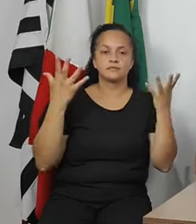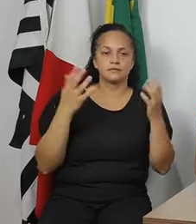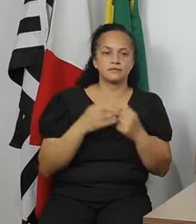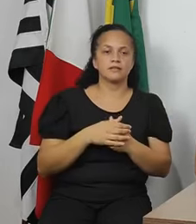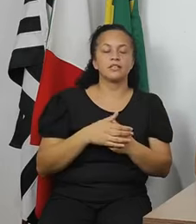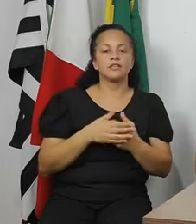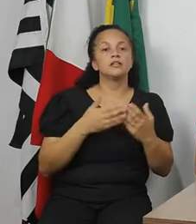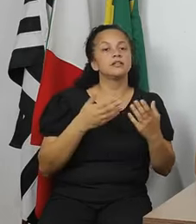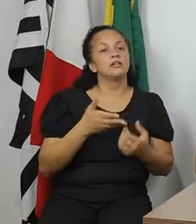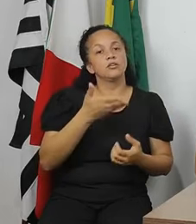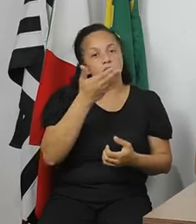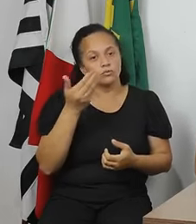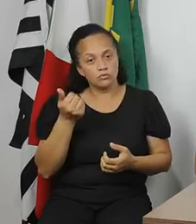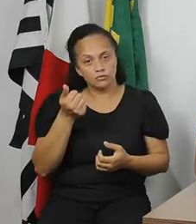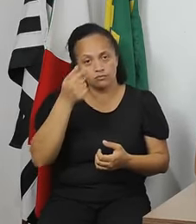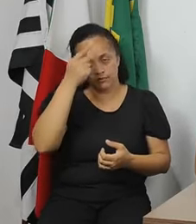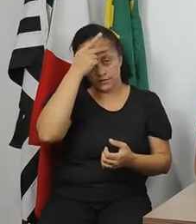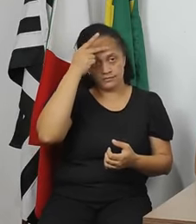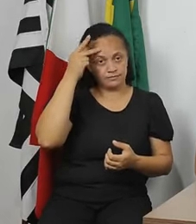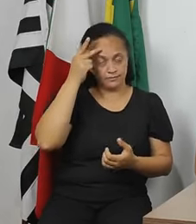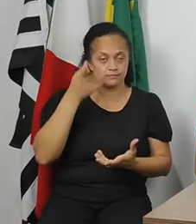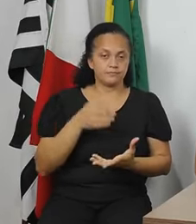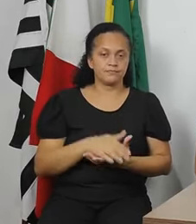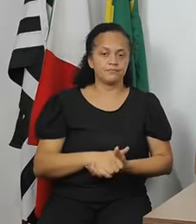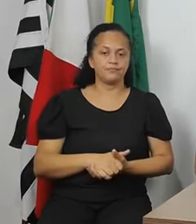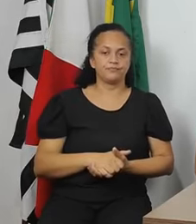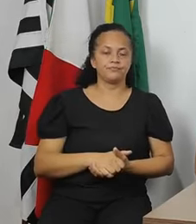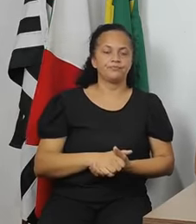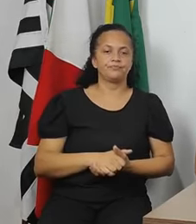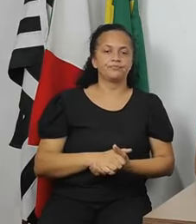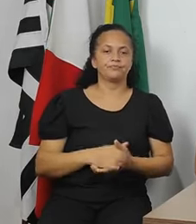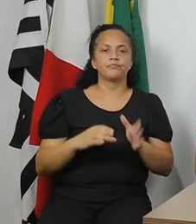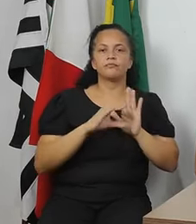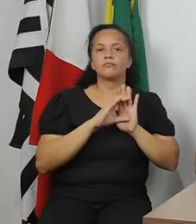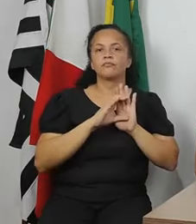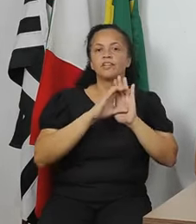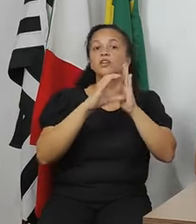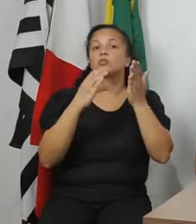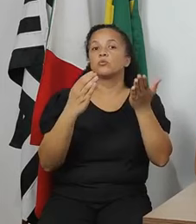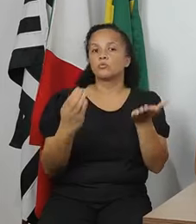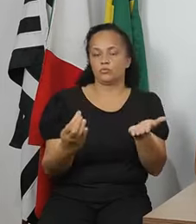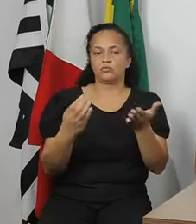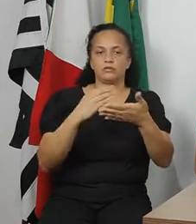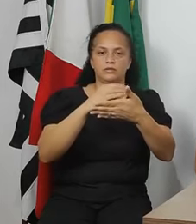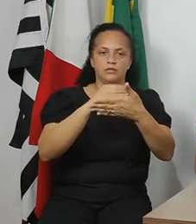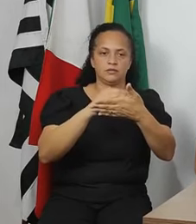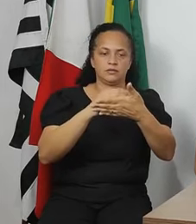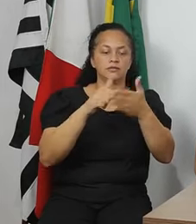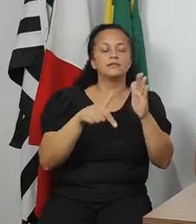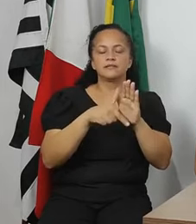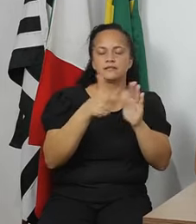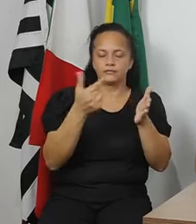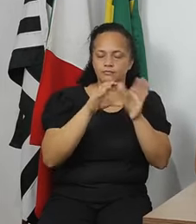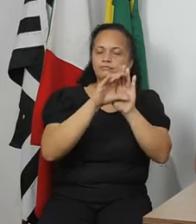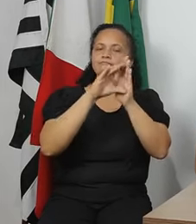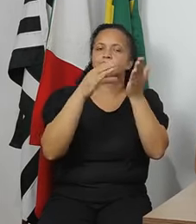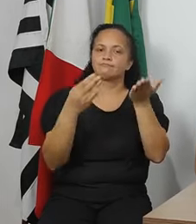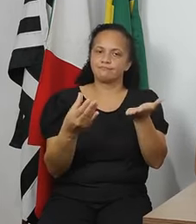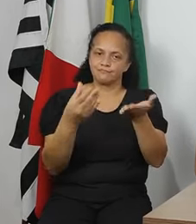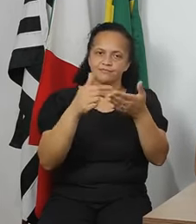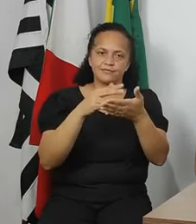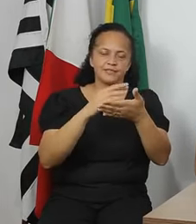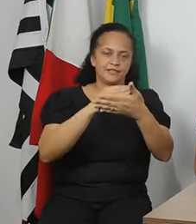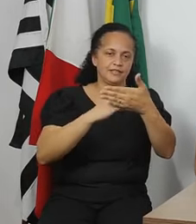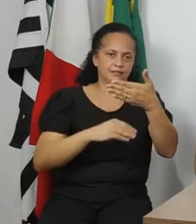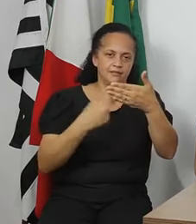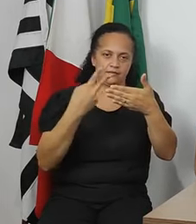lá em Crônicas, 2 Crônicas 20, no versículo 3, fala assim: então Josafá sentiu